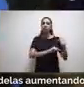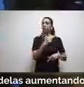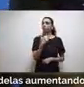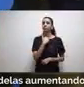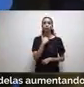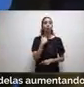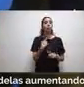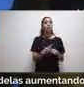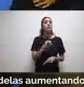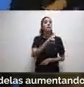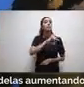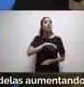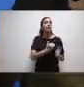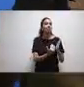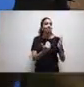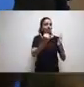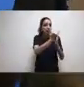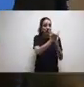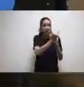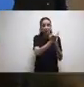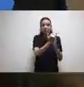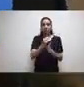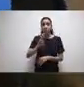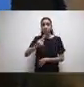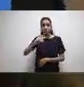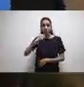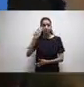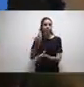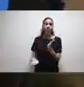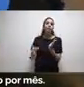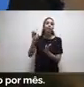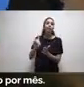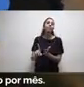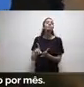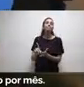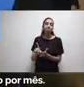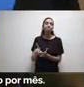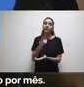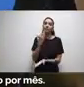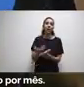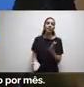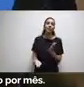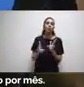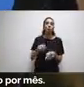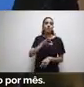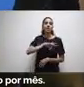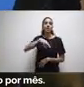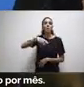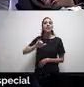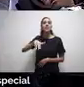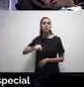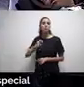atividade, porque a renda delas aumentando, elas perdiam o direito ao BPC, elas perdiam o benefício que é um salário